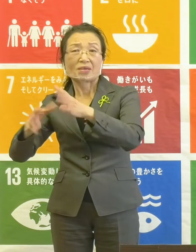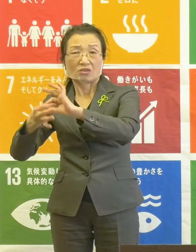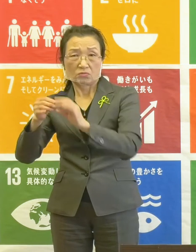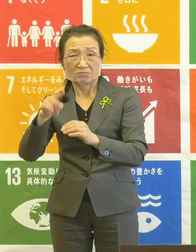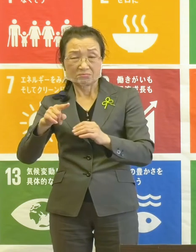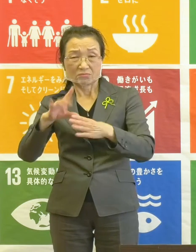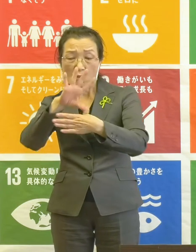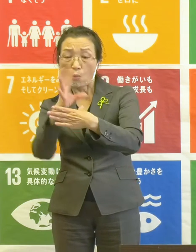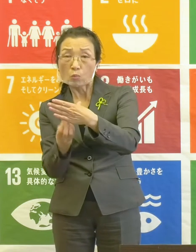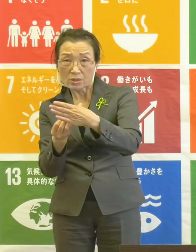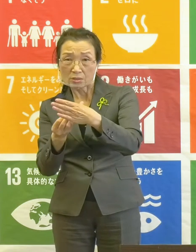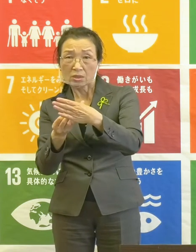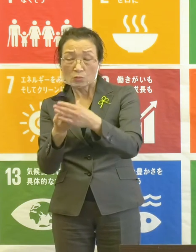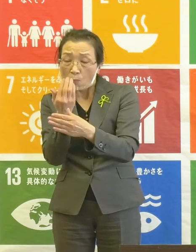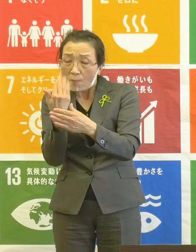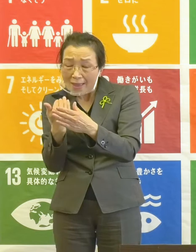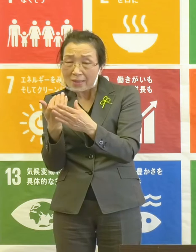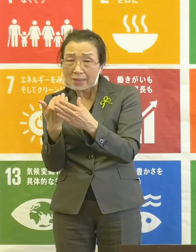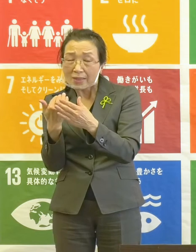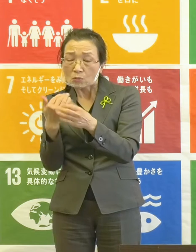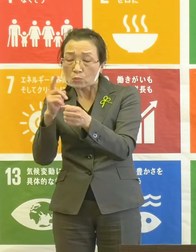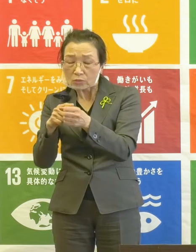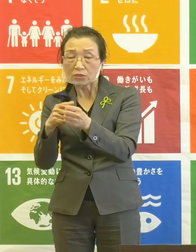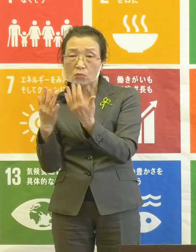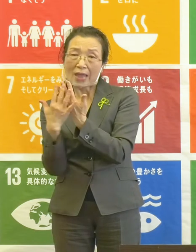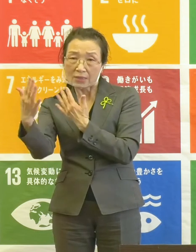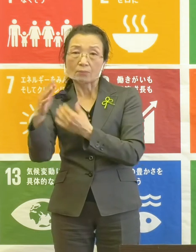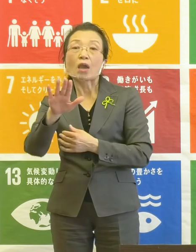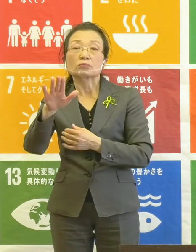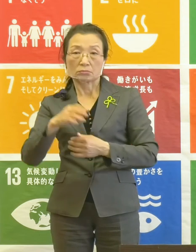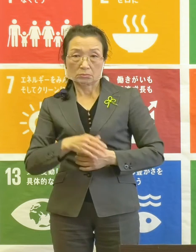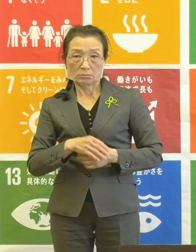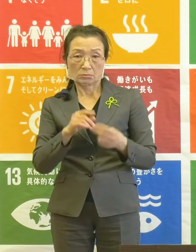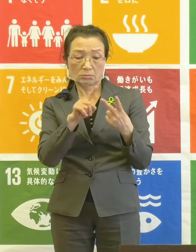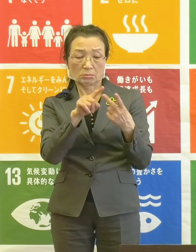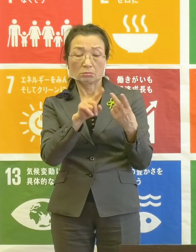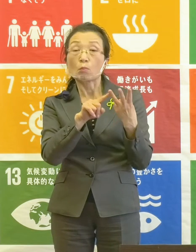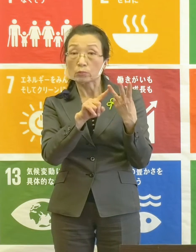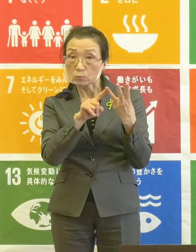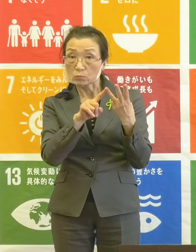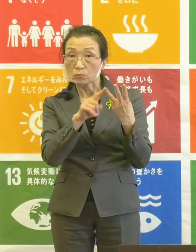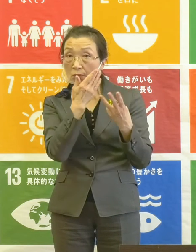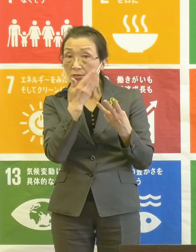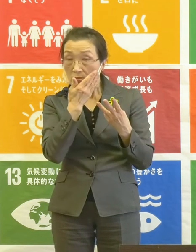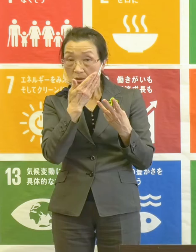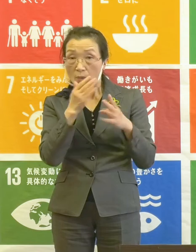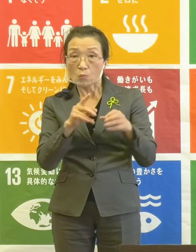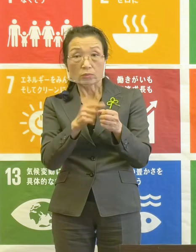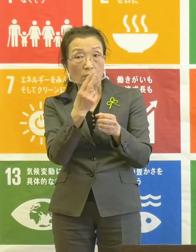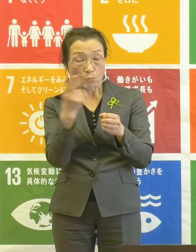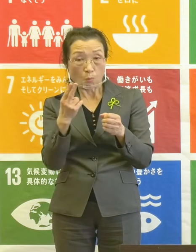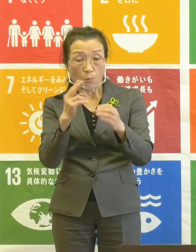国体のプレ大会も控えております。そしてもう一つ重要なのが、今年度コロナ後